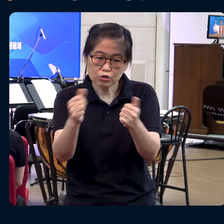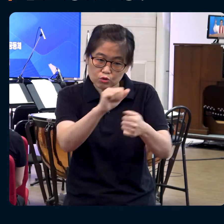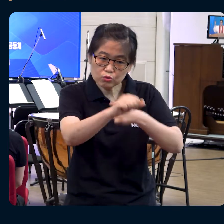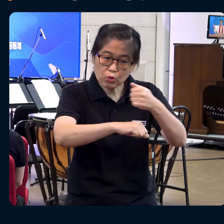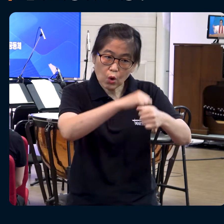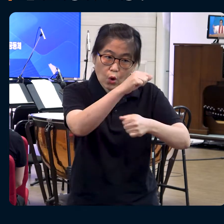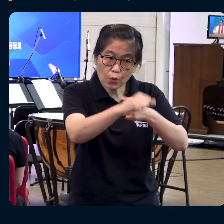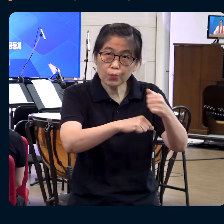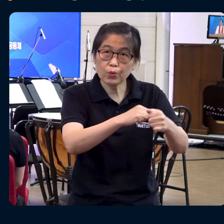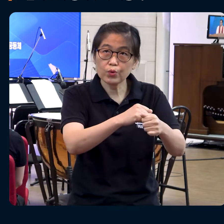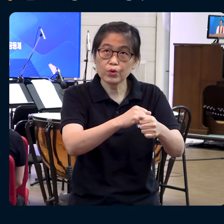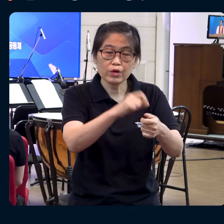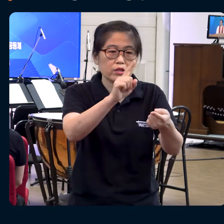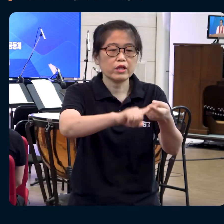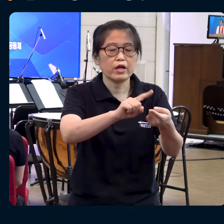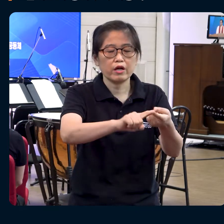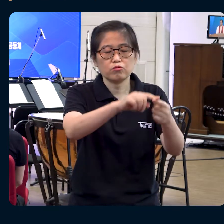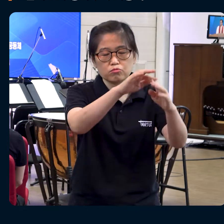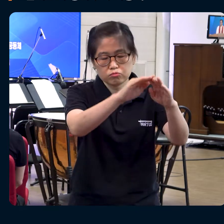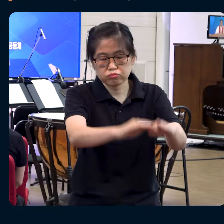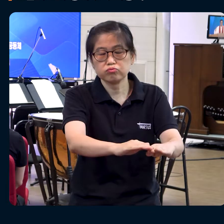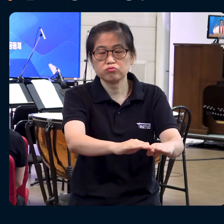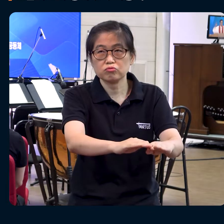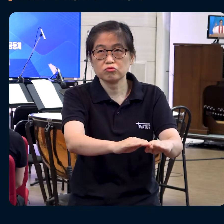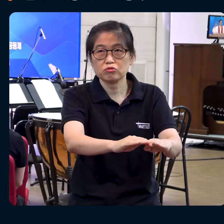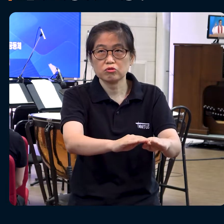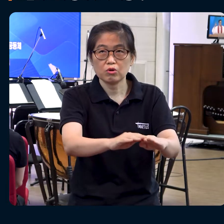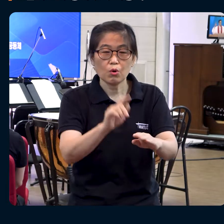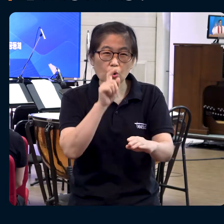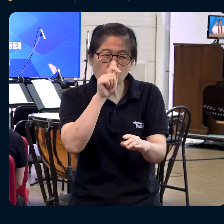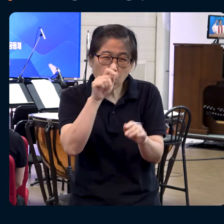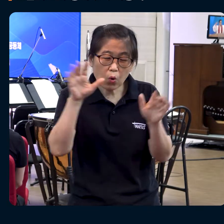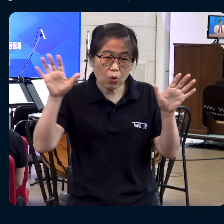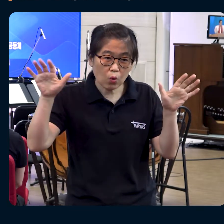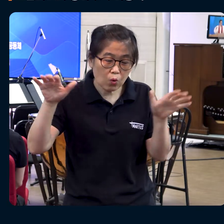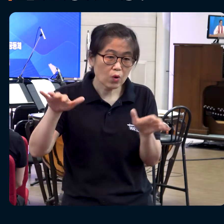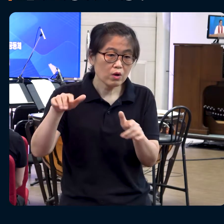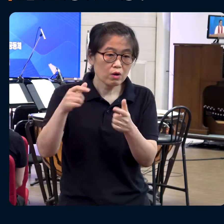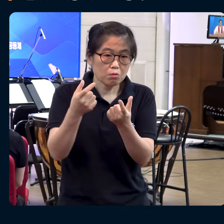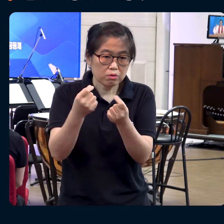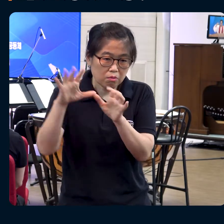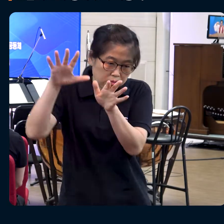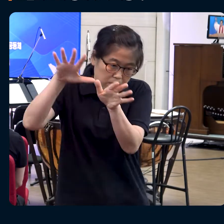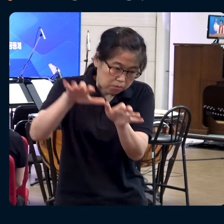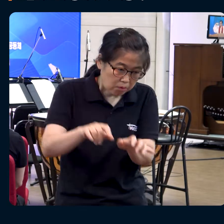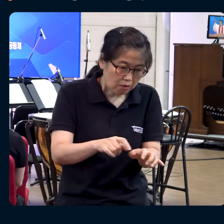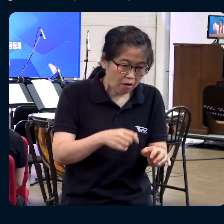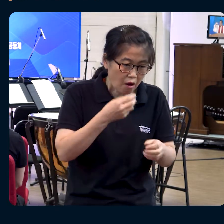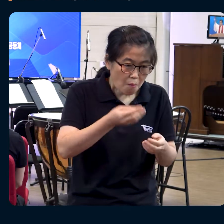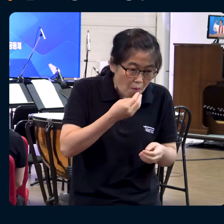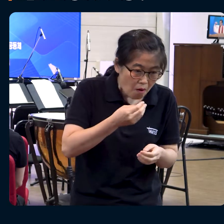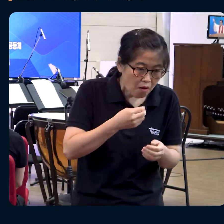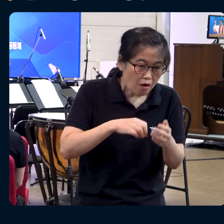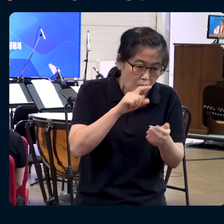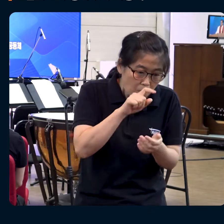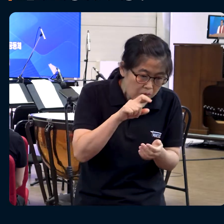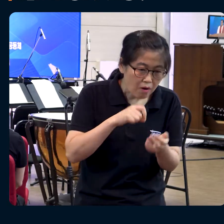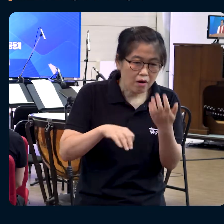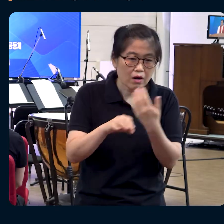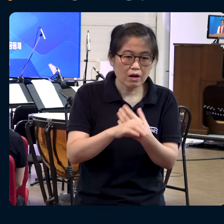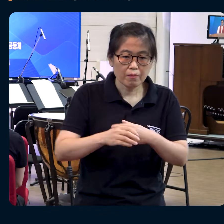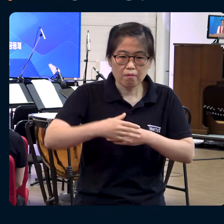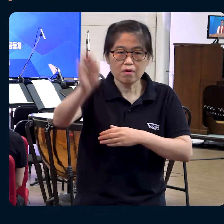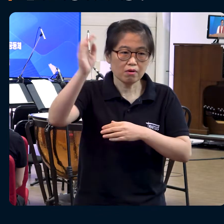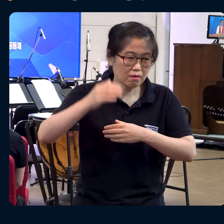갖다가 그냥 하루 종일 두게 하는 거예요. 그러면 그 사이에 솔개가 내려와서 그 사체를 먹으려고 그러면 아브라함이 그걸 쫓게